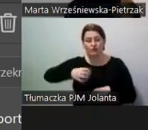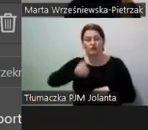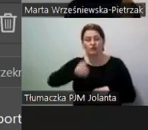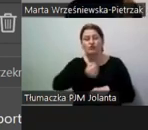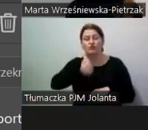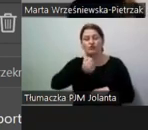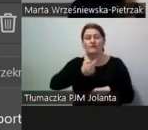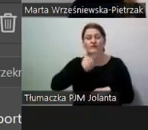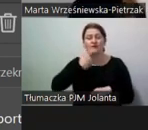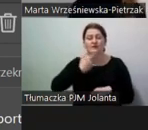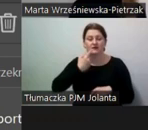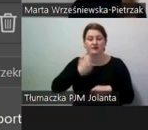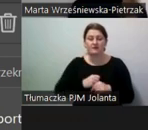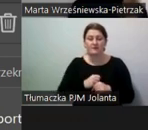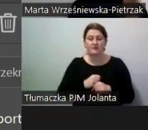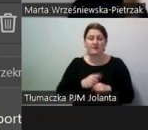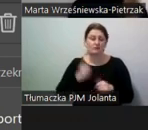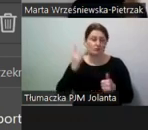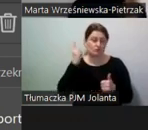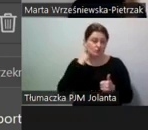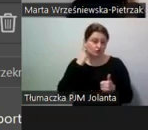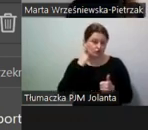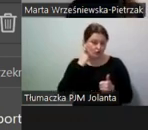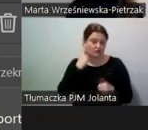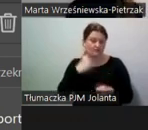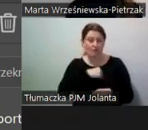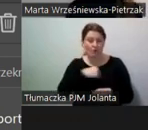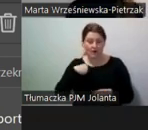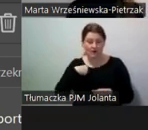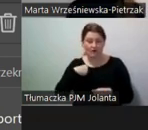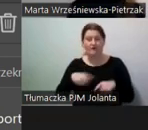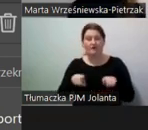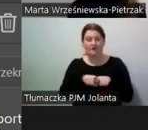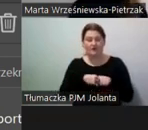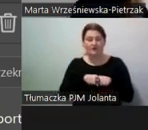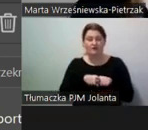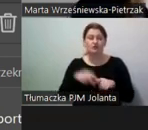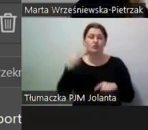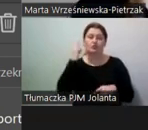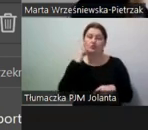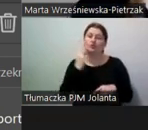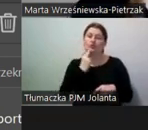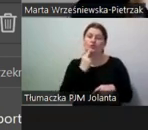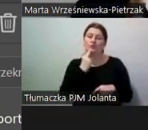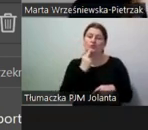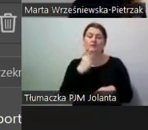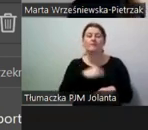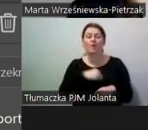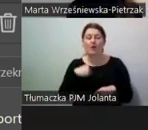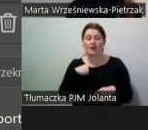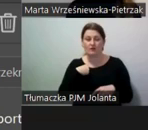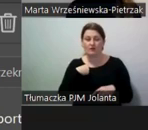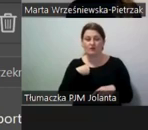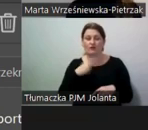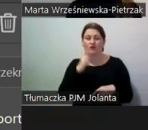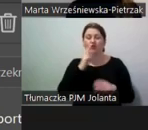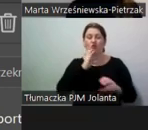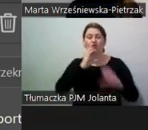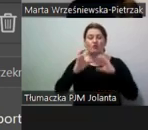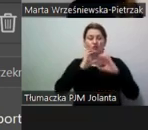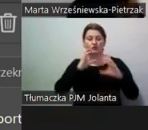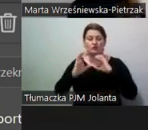języka, czyli słyszących Polaków, a także głuchych Polaków, którzy komunikują